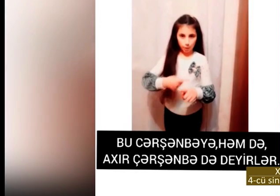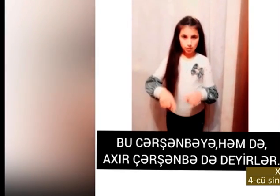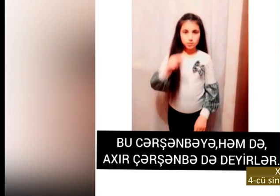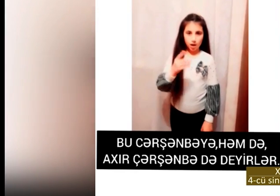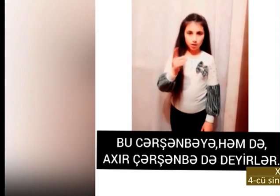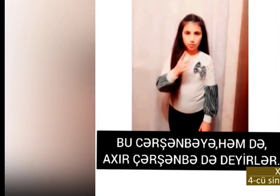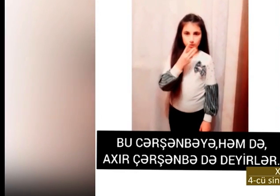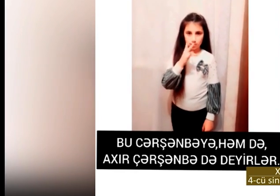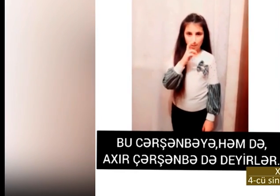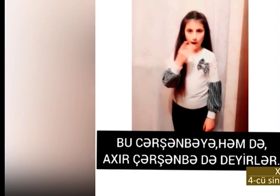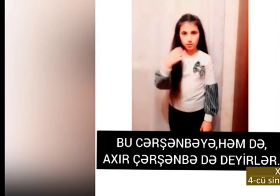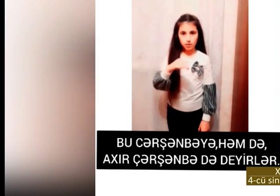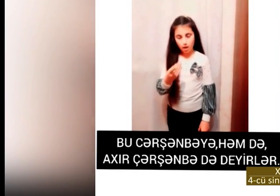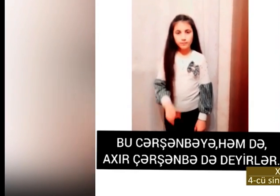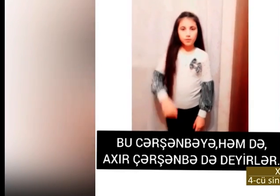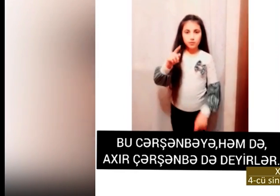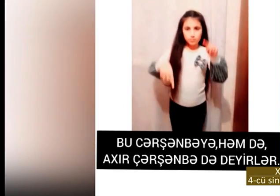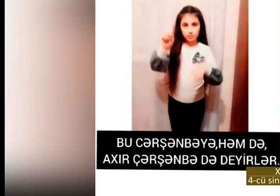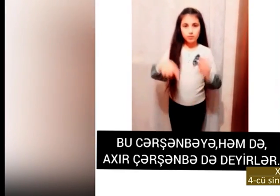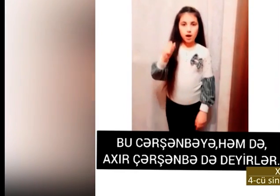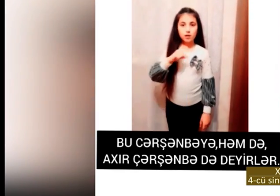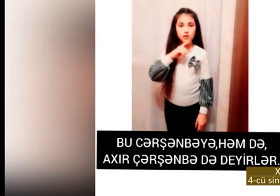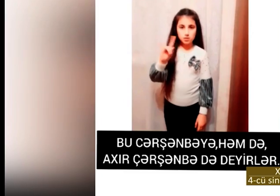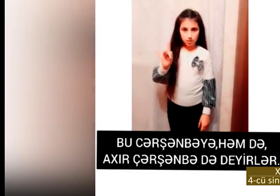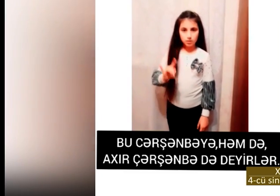Bu çərşənbəyə həm də axır çərşənbə də deyirlər.